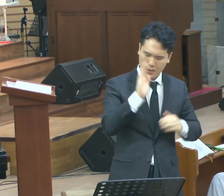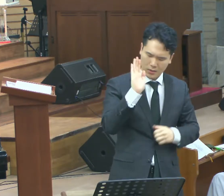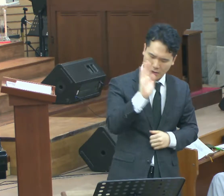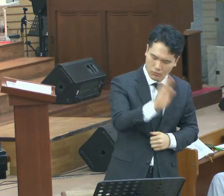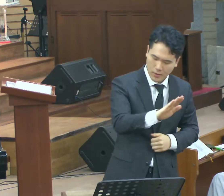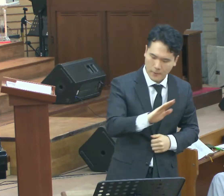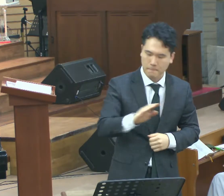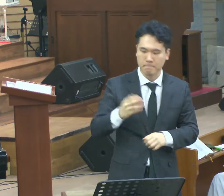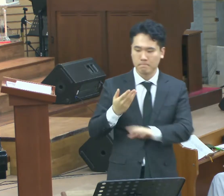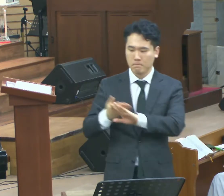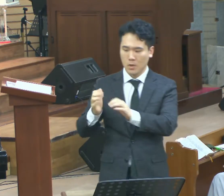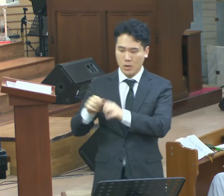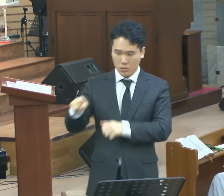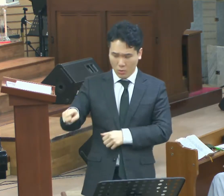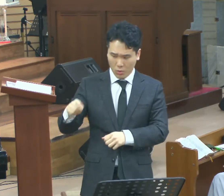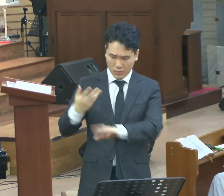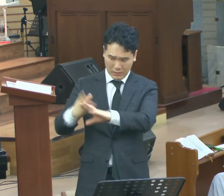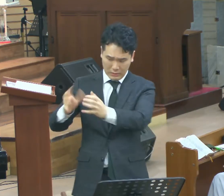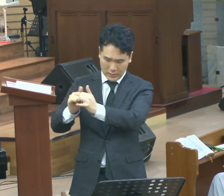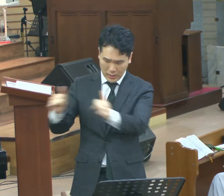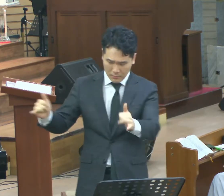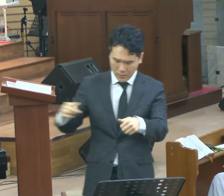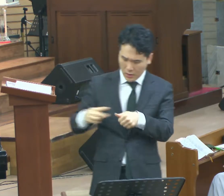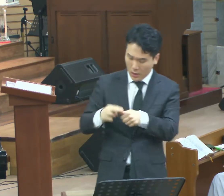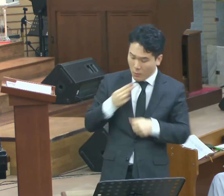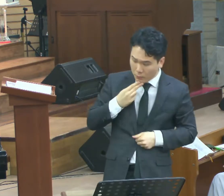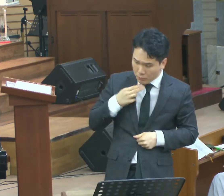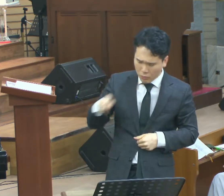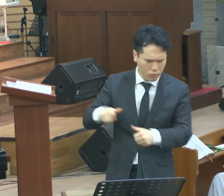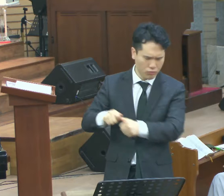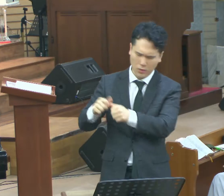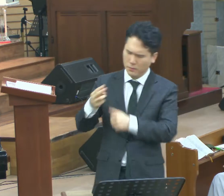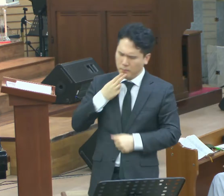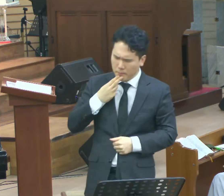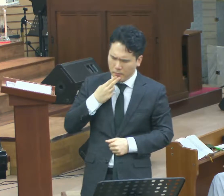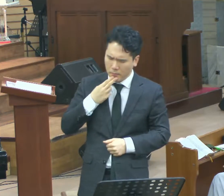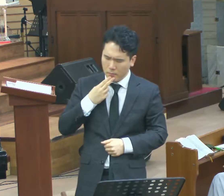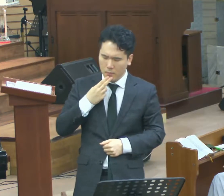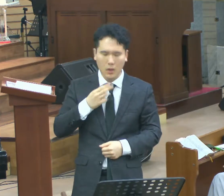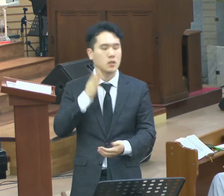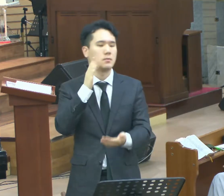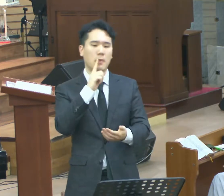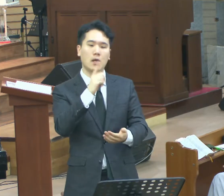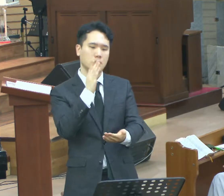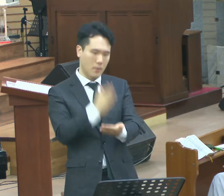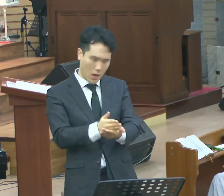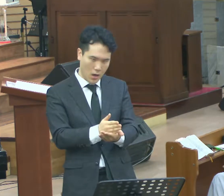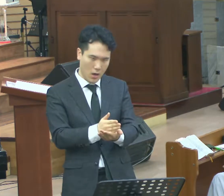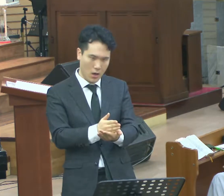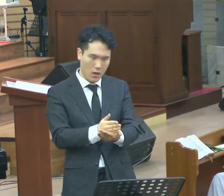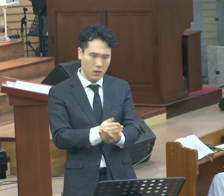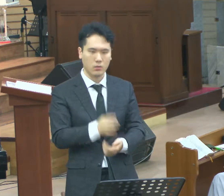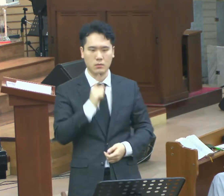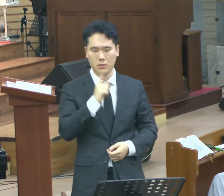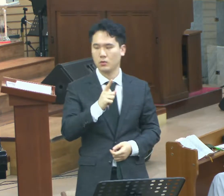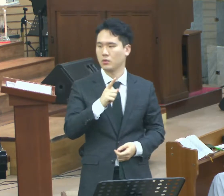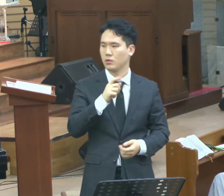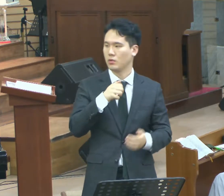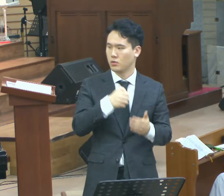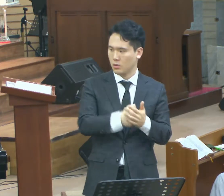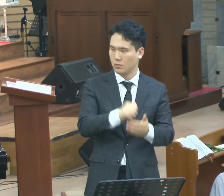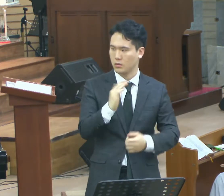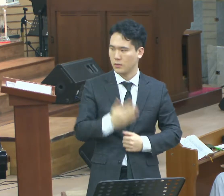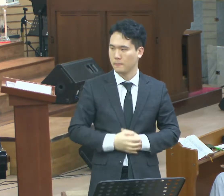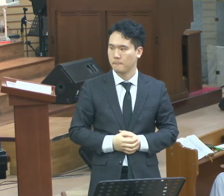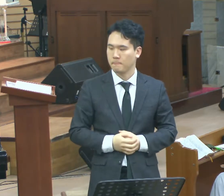말라 하는 결론을 나중에 내렸어요. 우리가 보기에 교회가 결론을 내린 다음에 바울이 할례가 필요 없다고